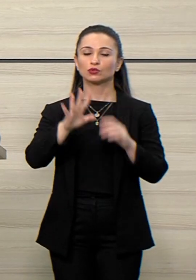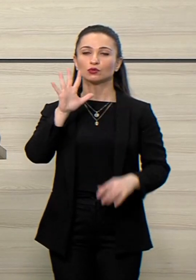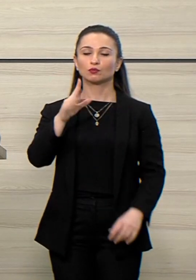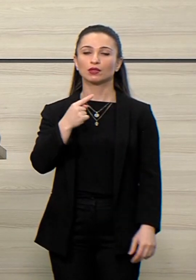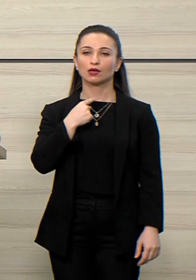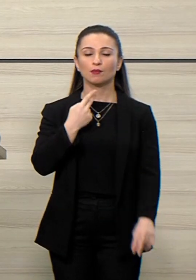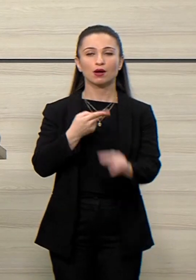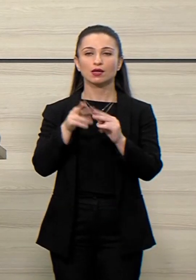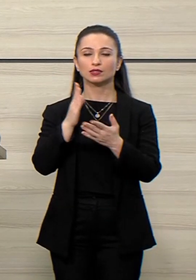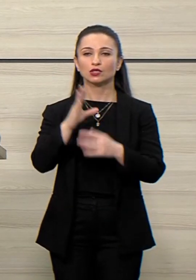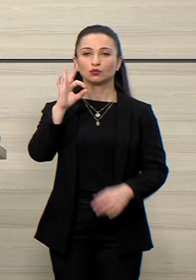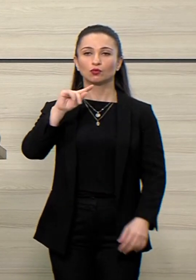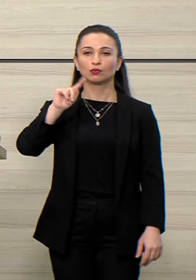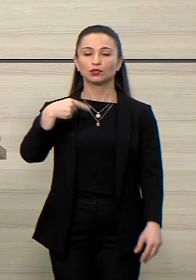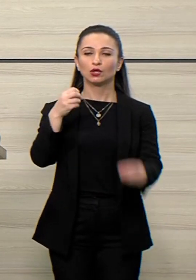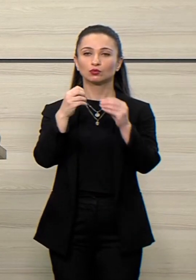2695 ხმა, ეს არის